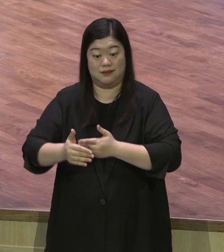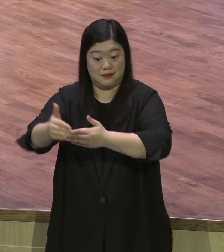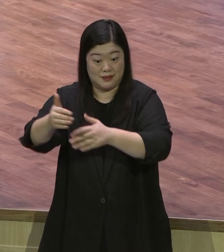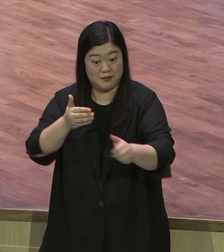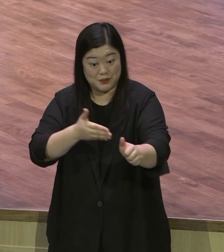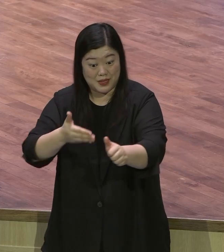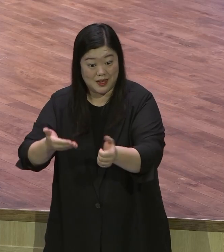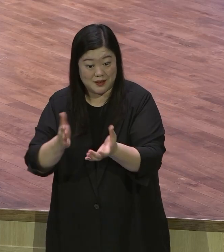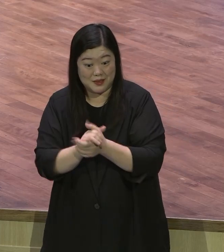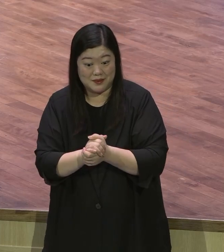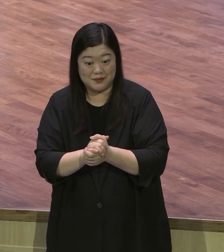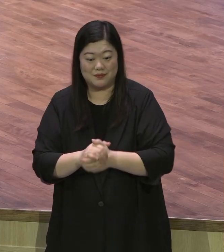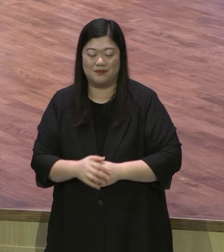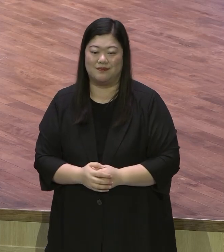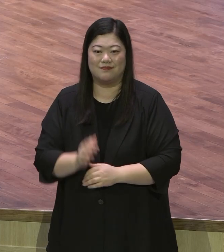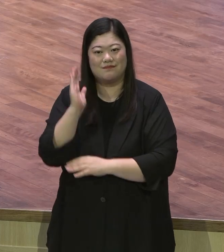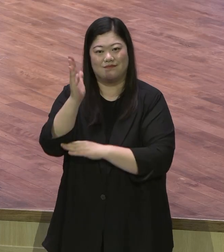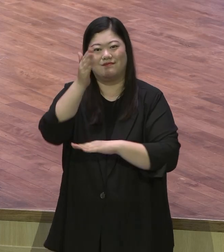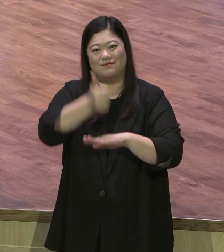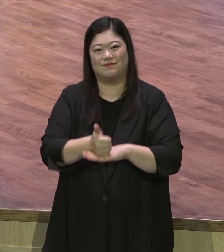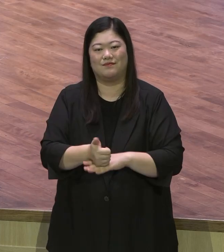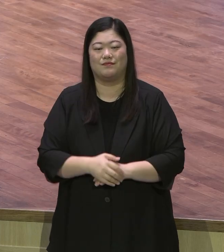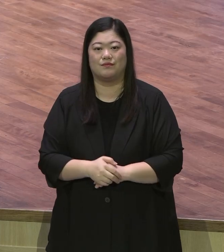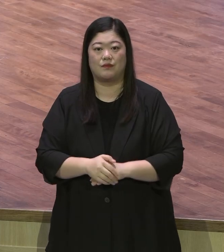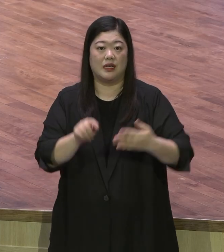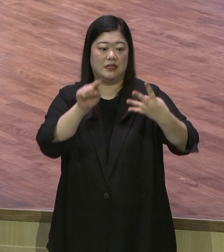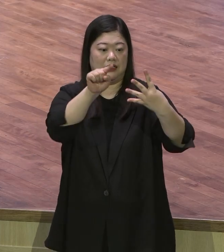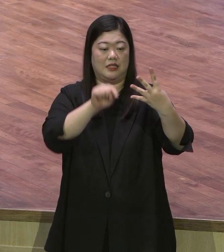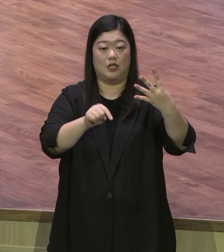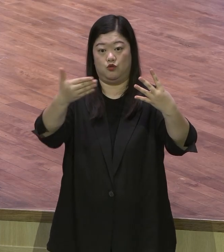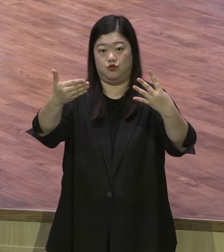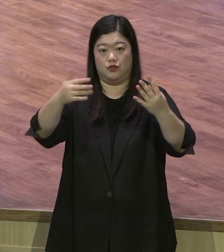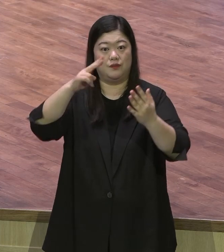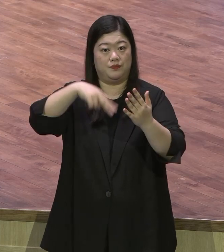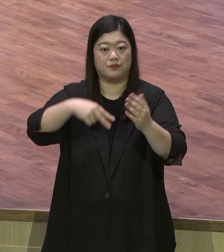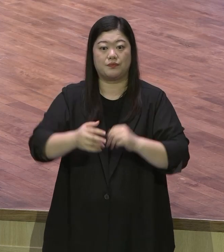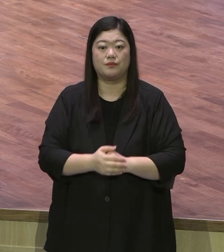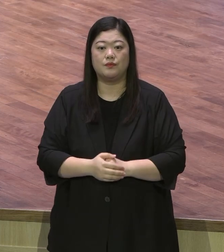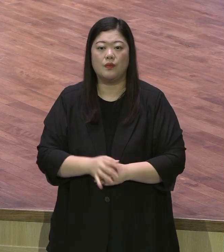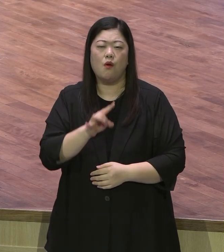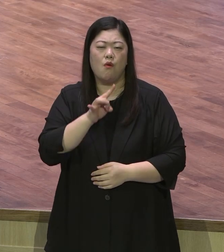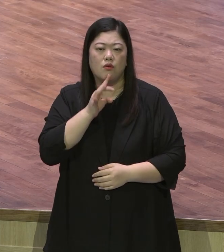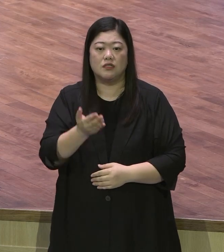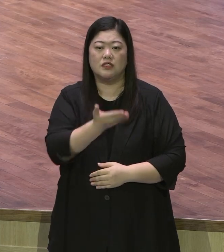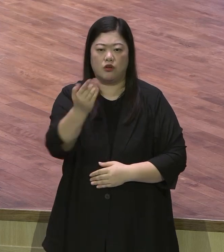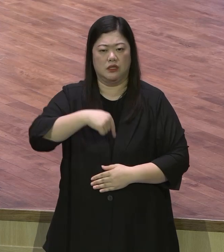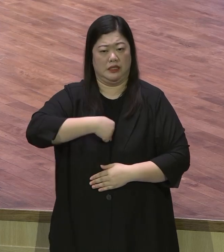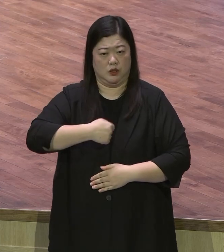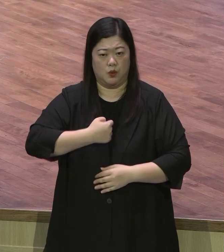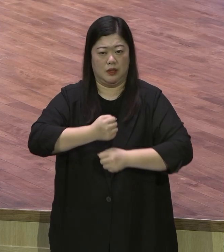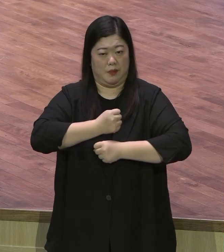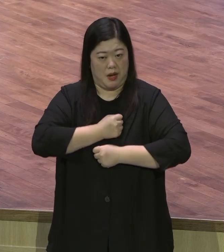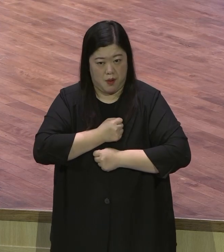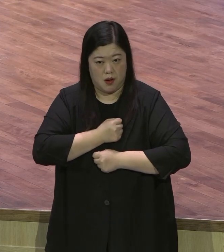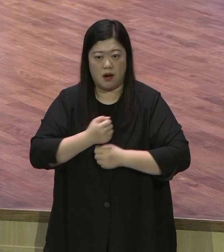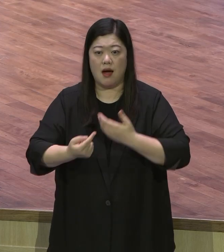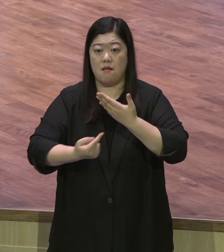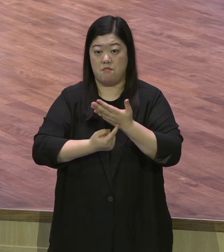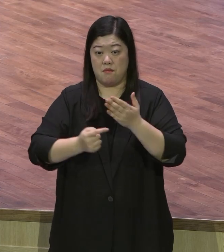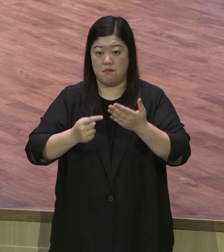축복합니다. 결론입니다. 9절 봅니다. 오직 너는 스스로 삼가며 내